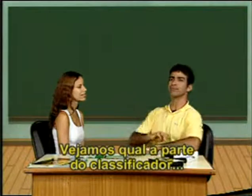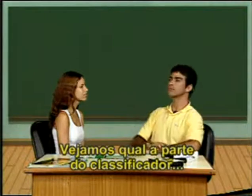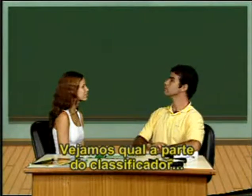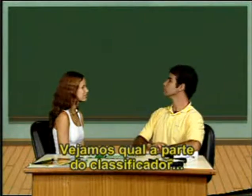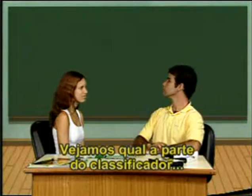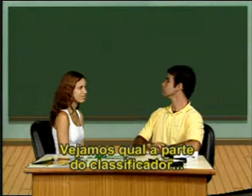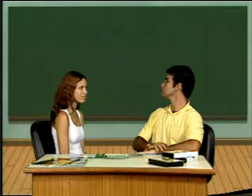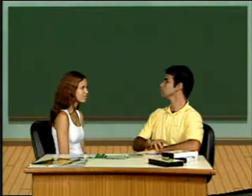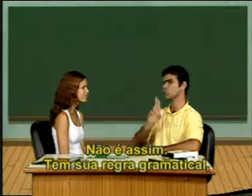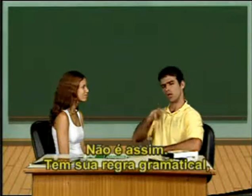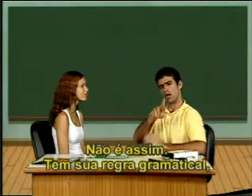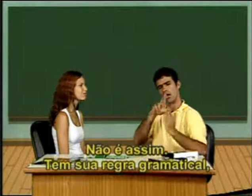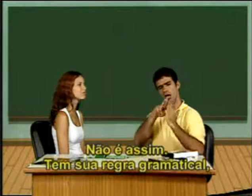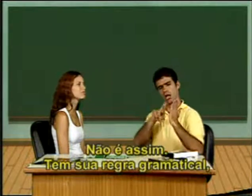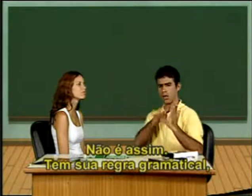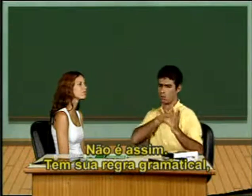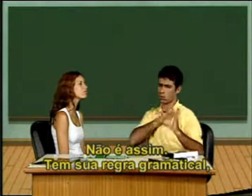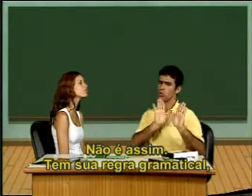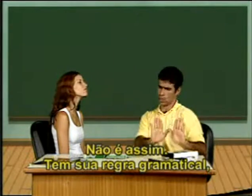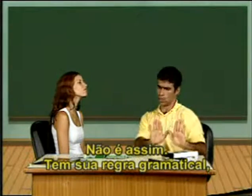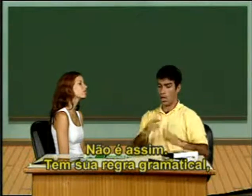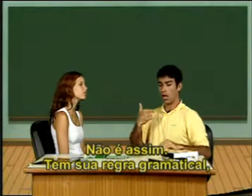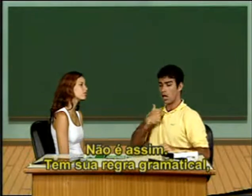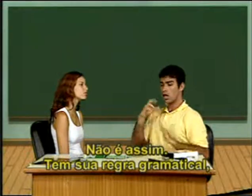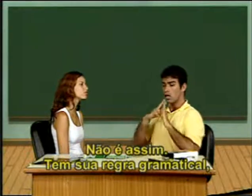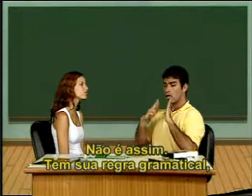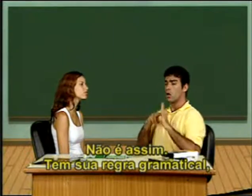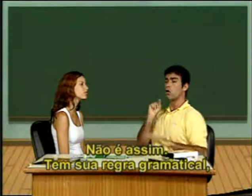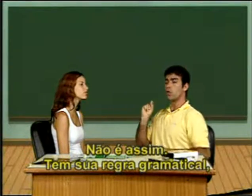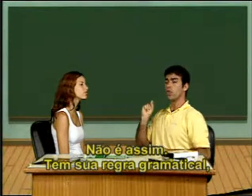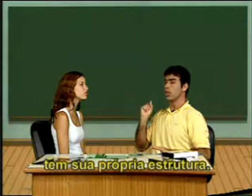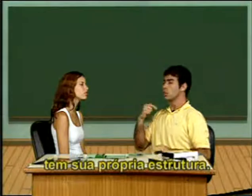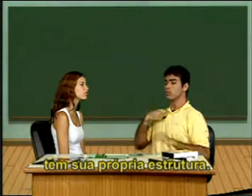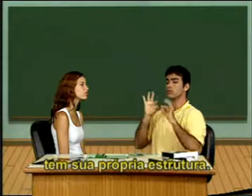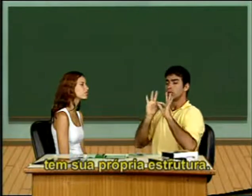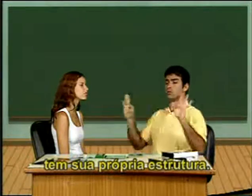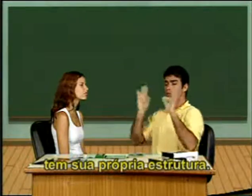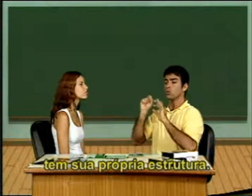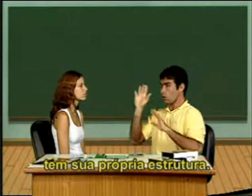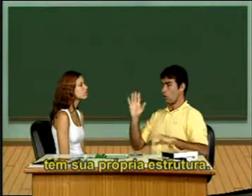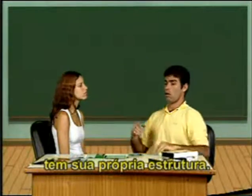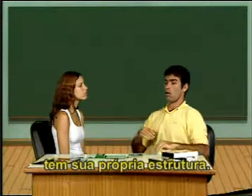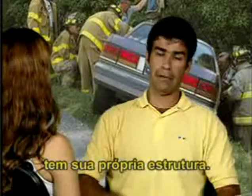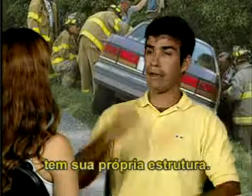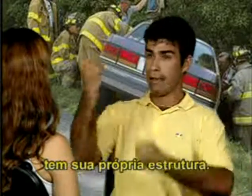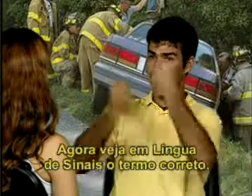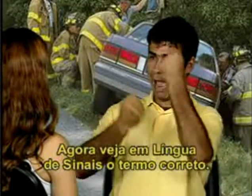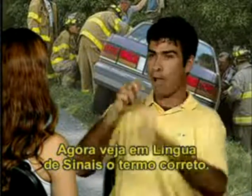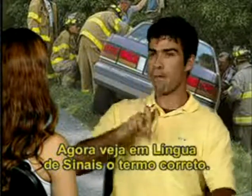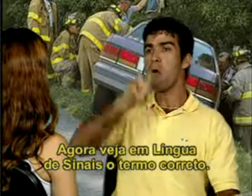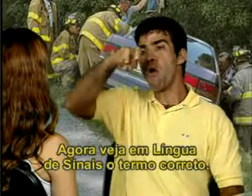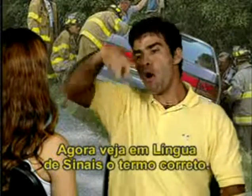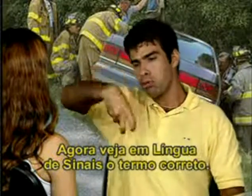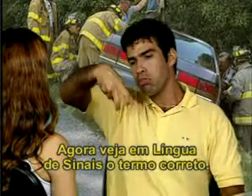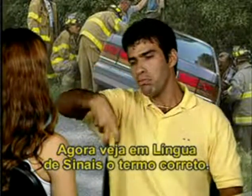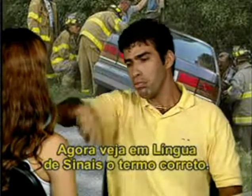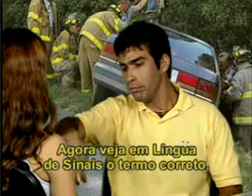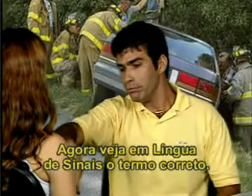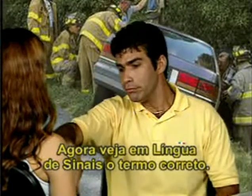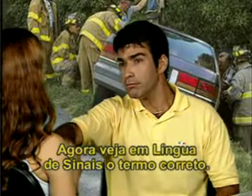classificador. Não é assim. Tem sua regra gramatical, tem sua própria estrutura. Agora veja em língua de sinais o